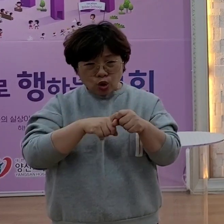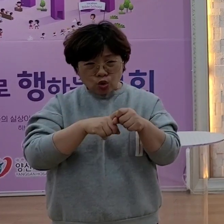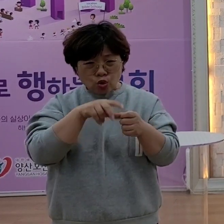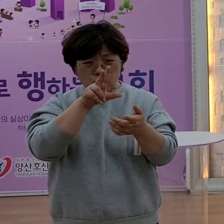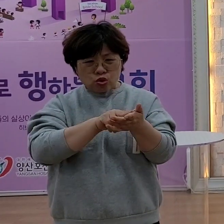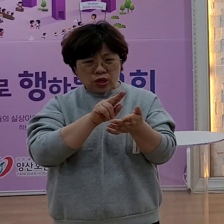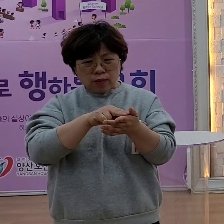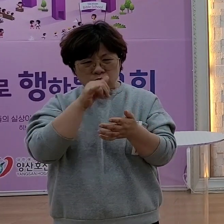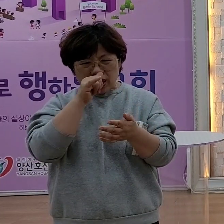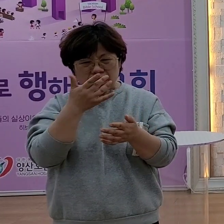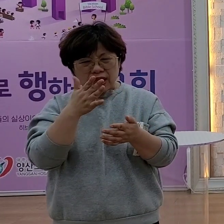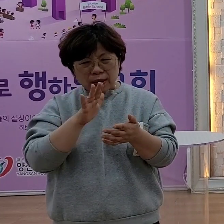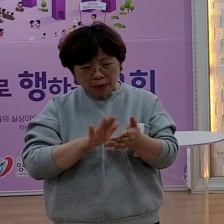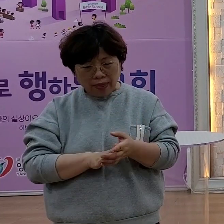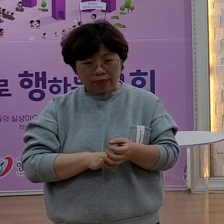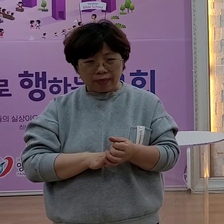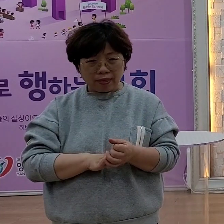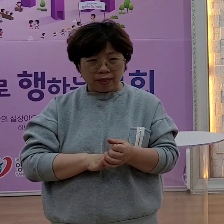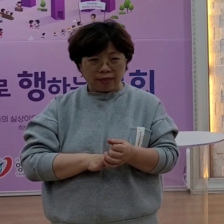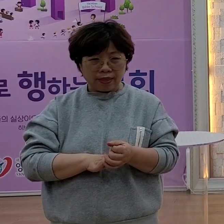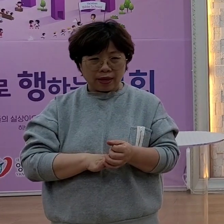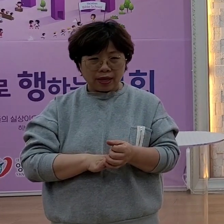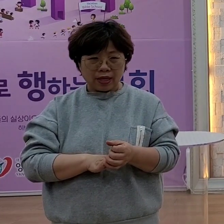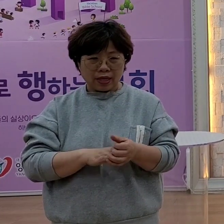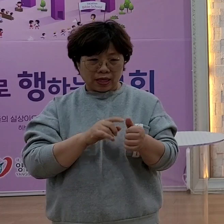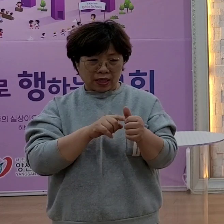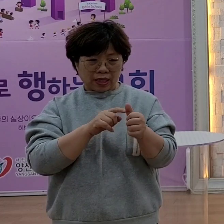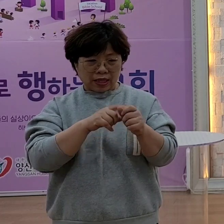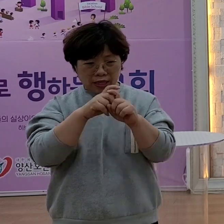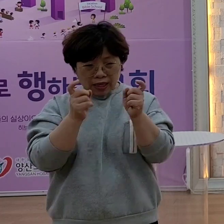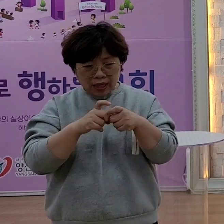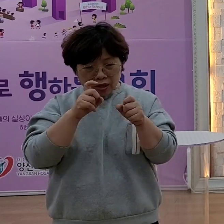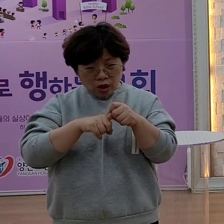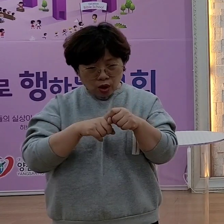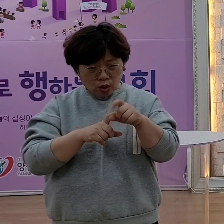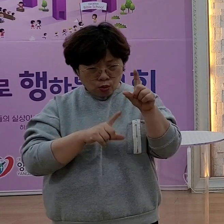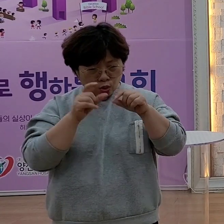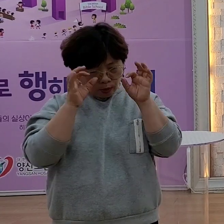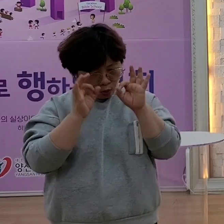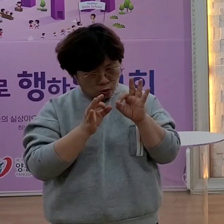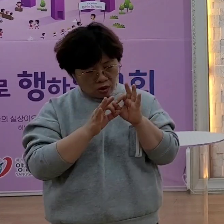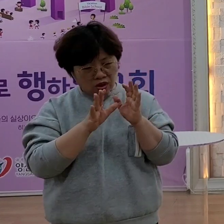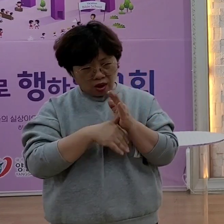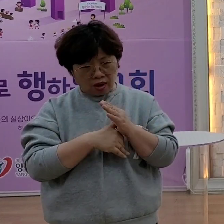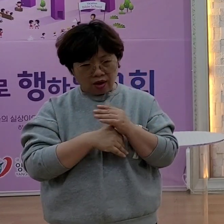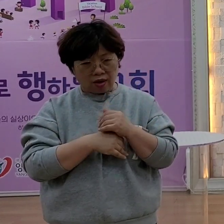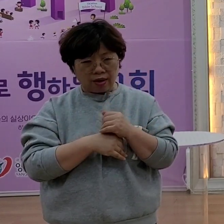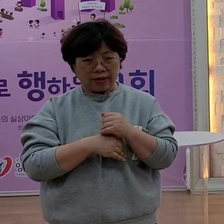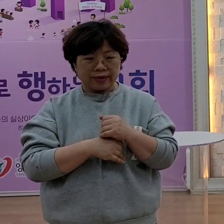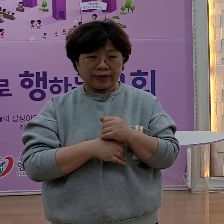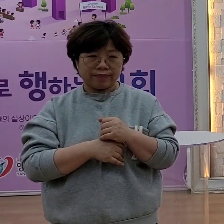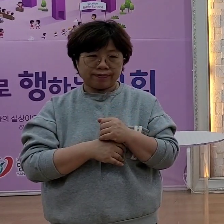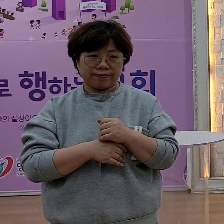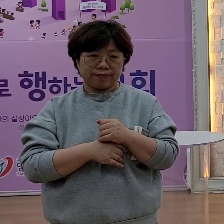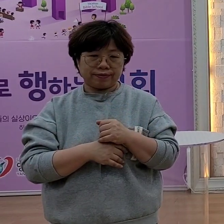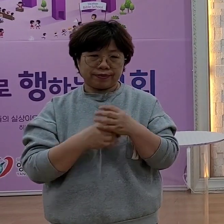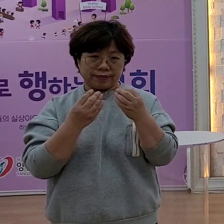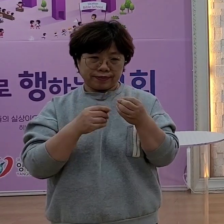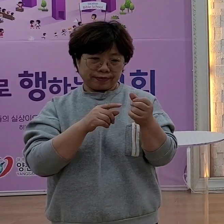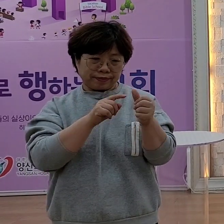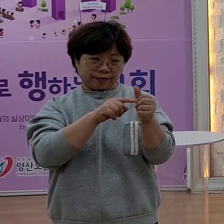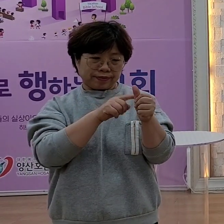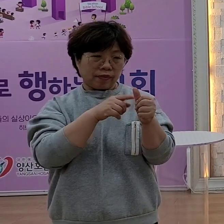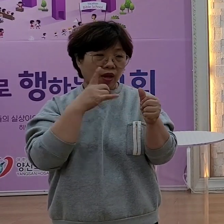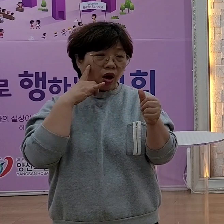업적만을 본다는 뜻인데 그 스티브 잡스는 태어날 때요 엄마가